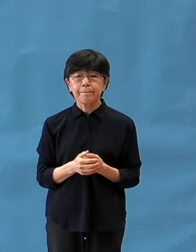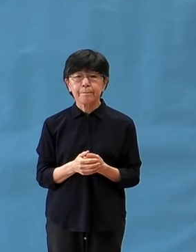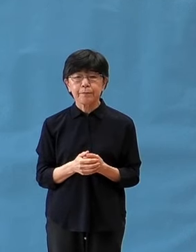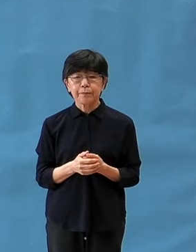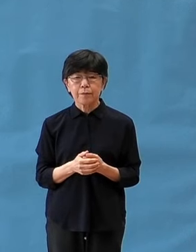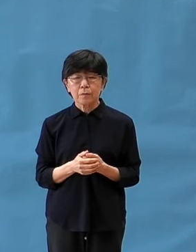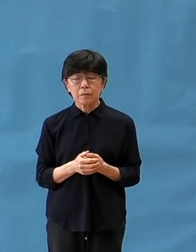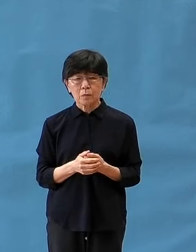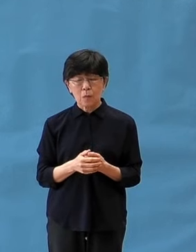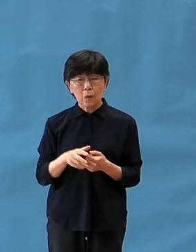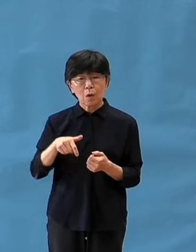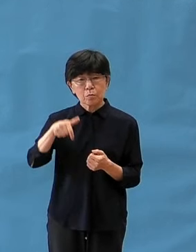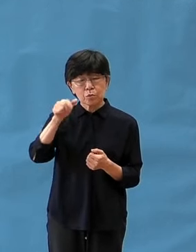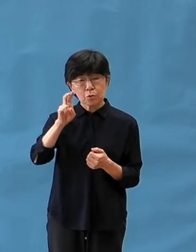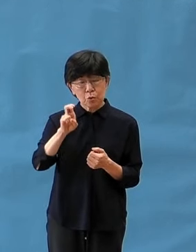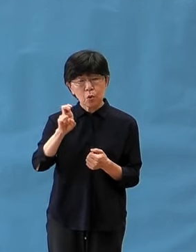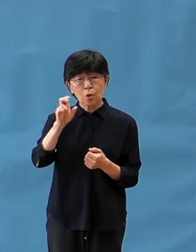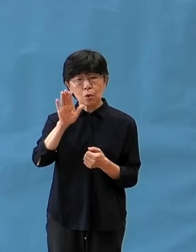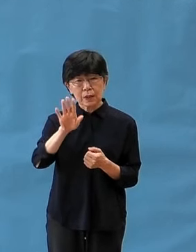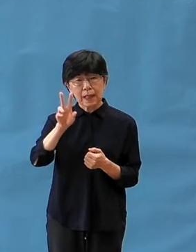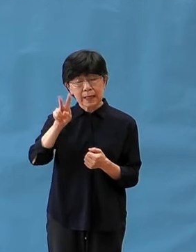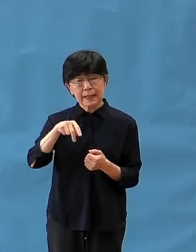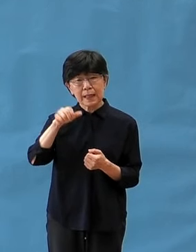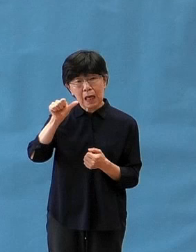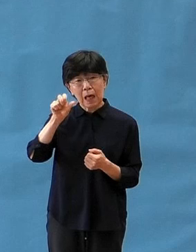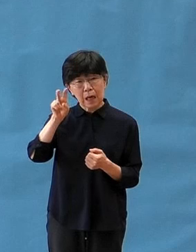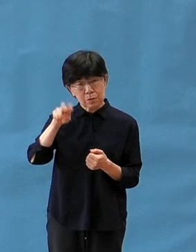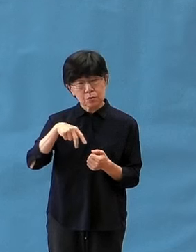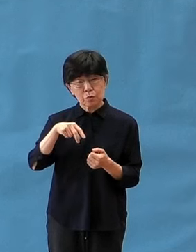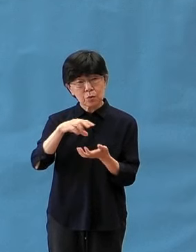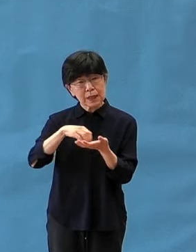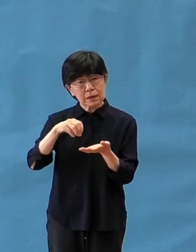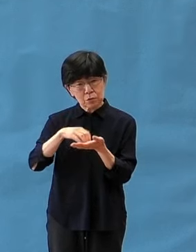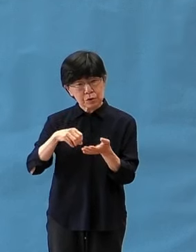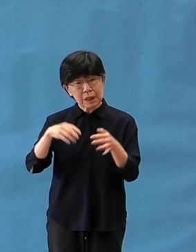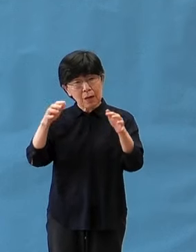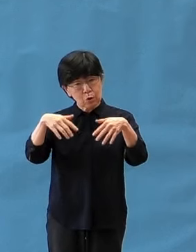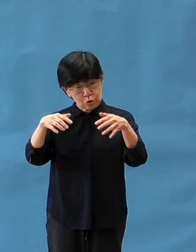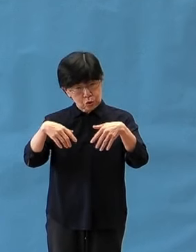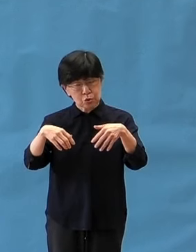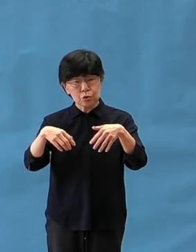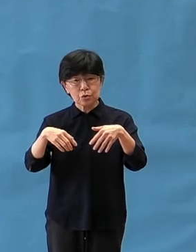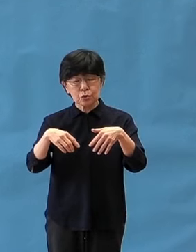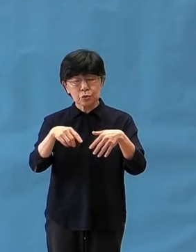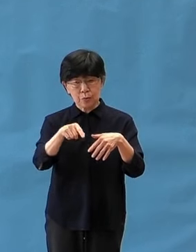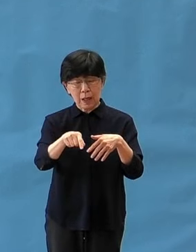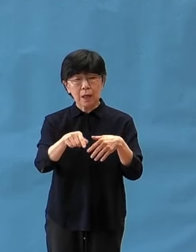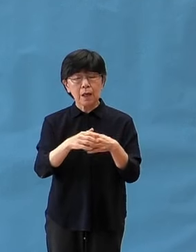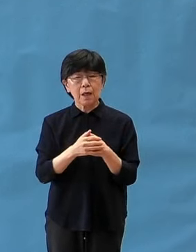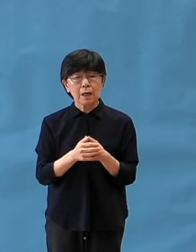プロテリアルの早期退職者募集ということについては、